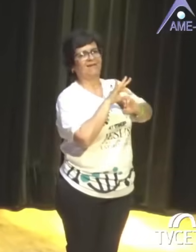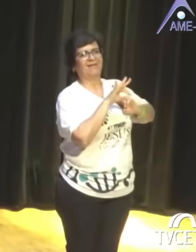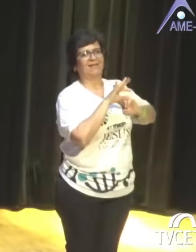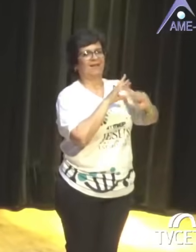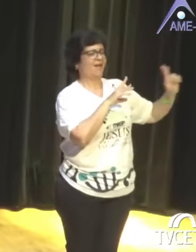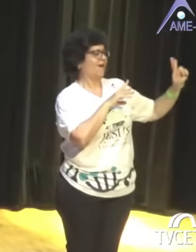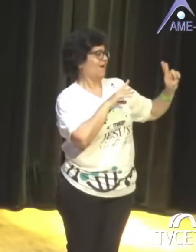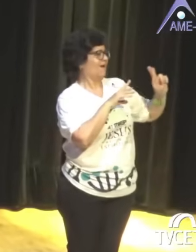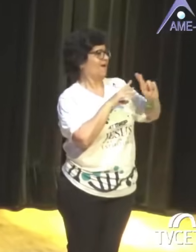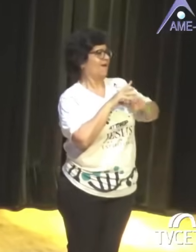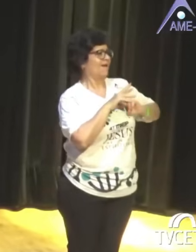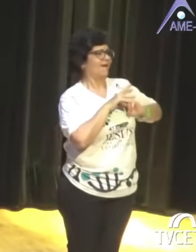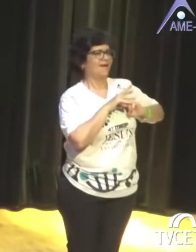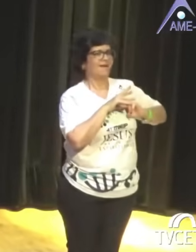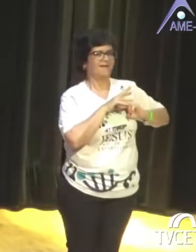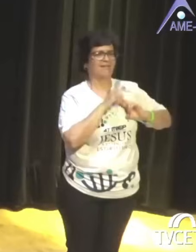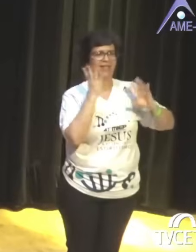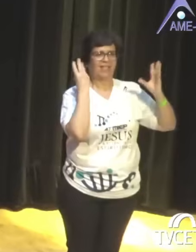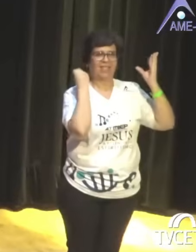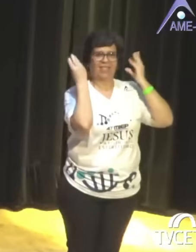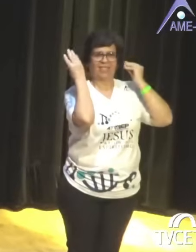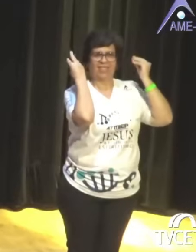resposta de